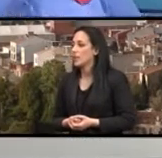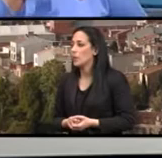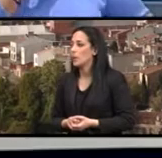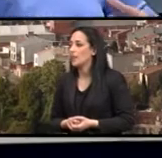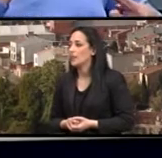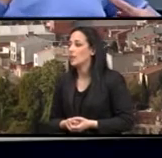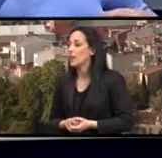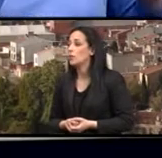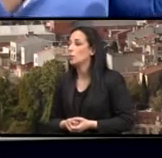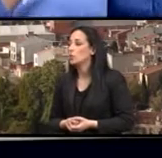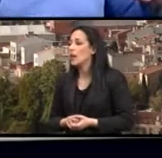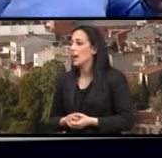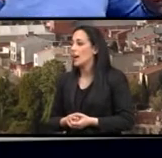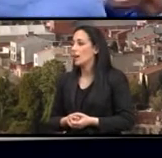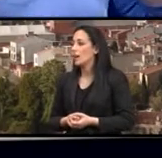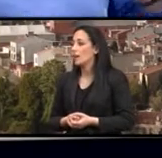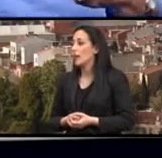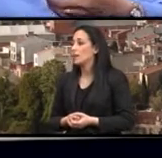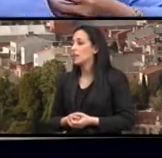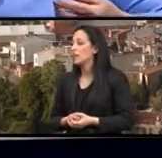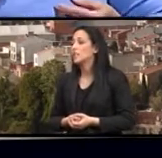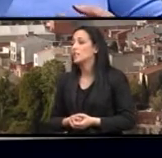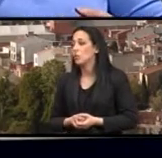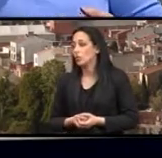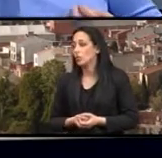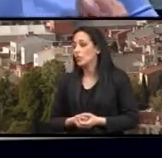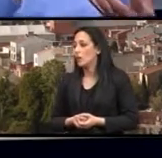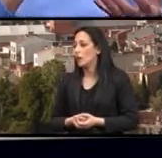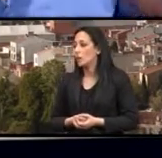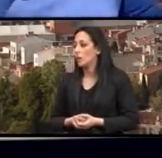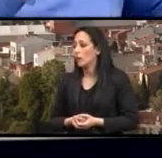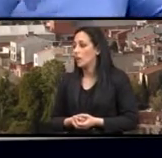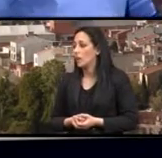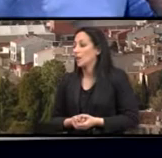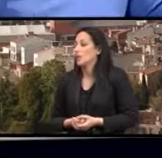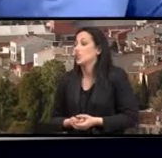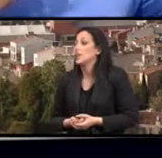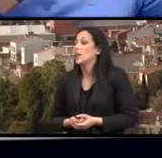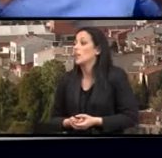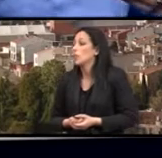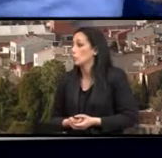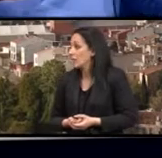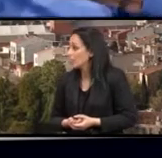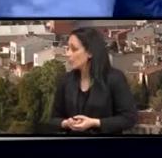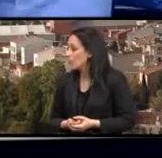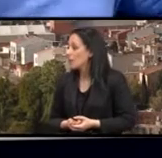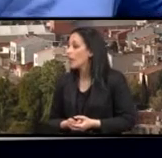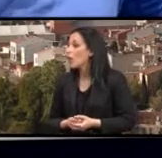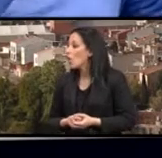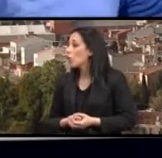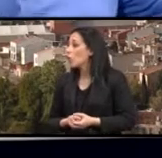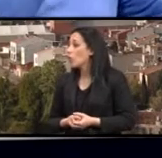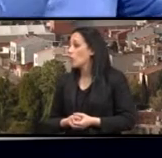per exemple, a vegades també inclús hi han situacions de que la gent se n'enriu de nosaltres